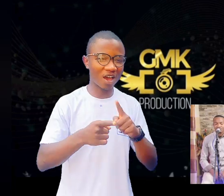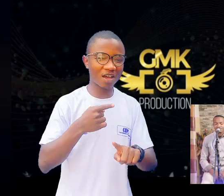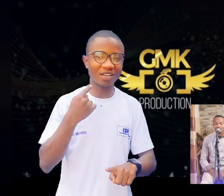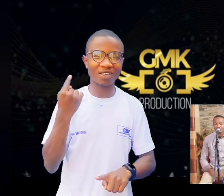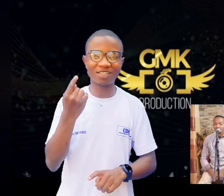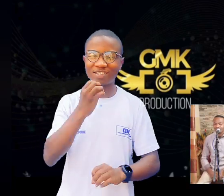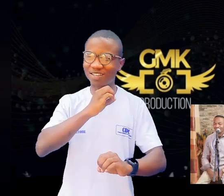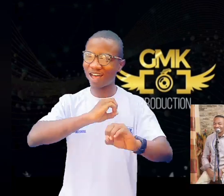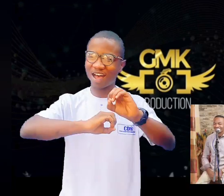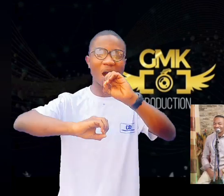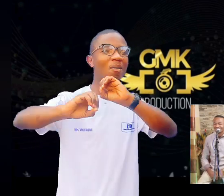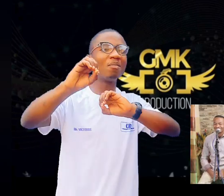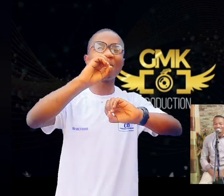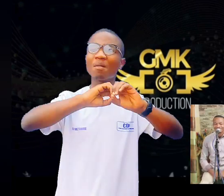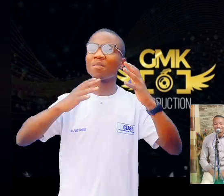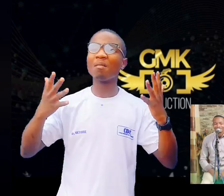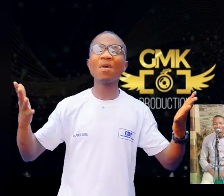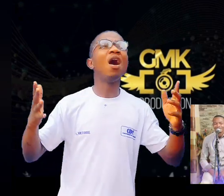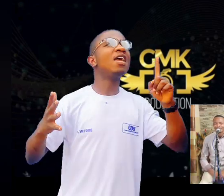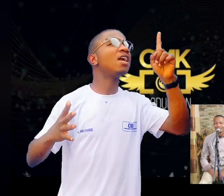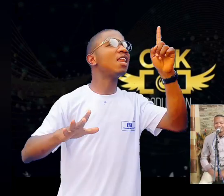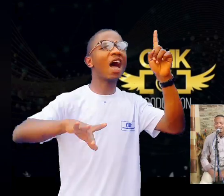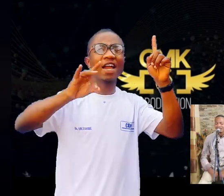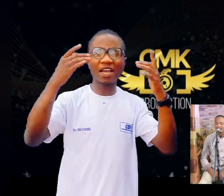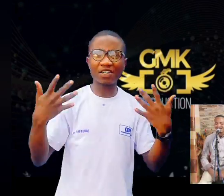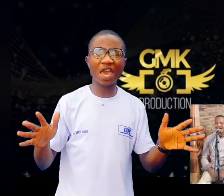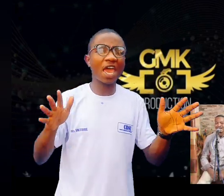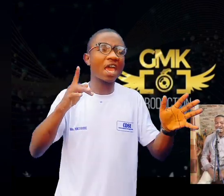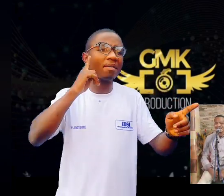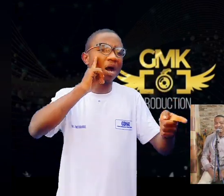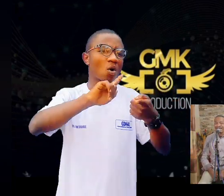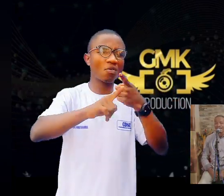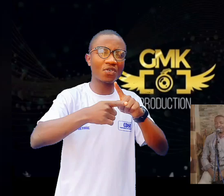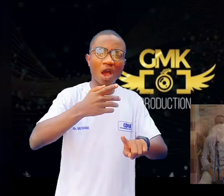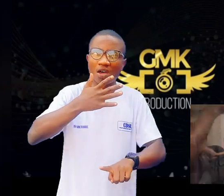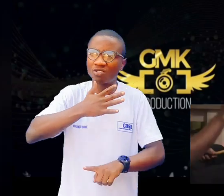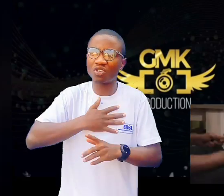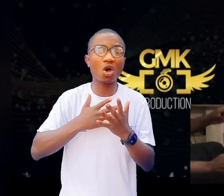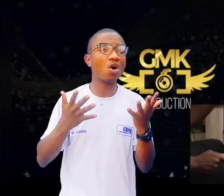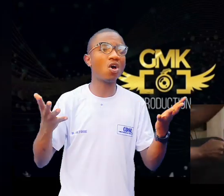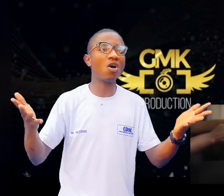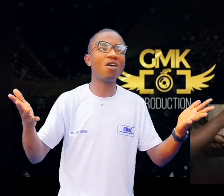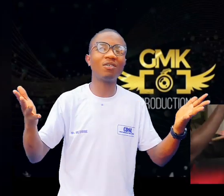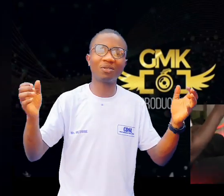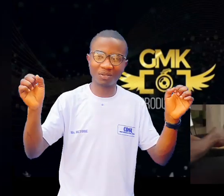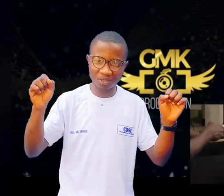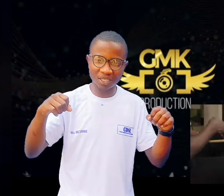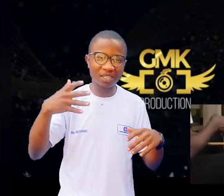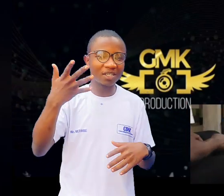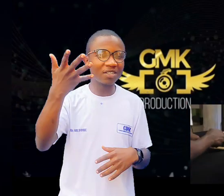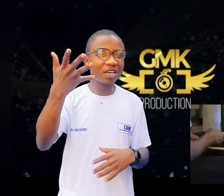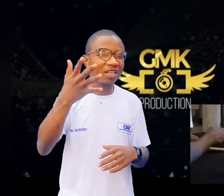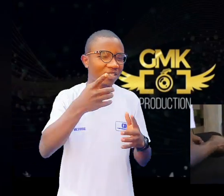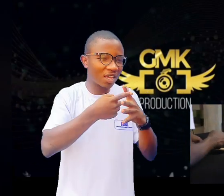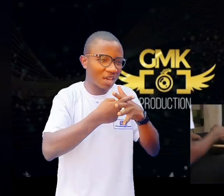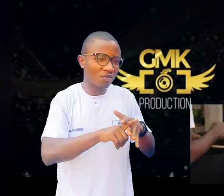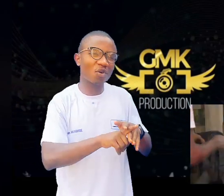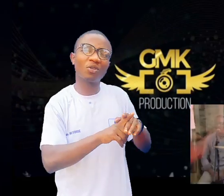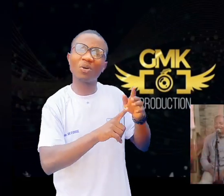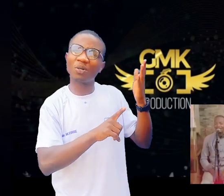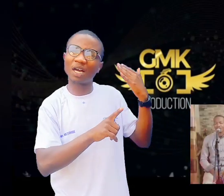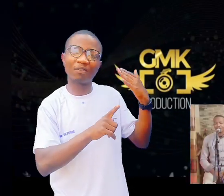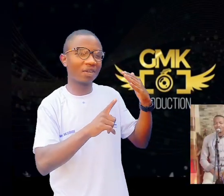de confiance. Oh, il a gagné ma confiance depuis qu'il